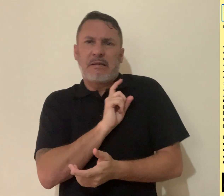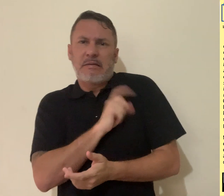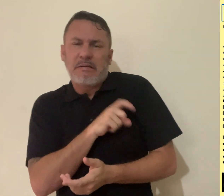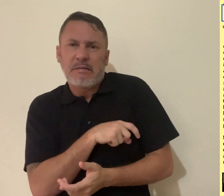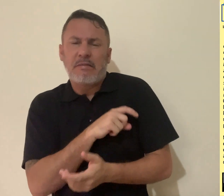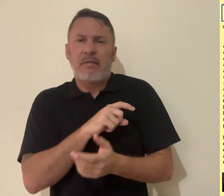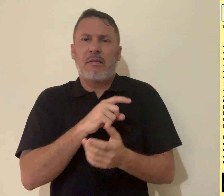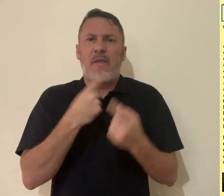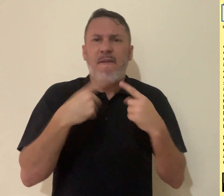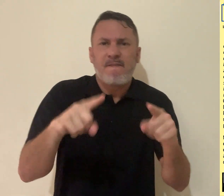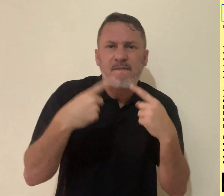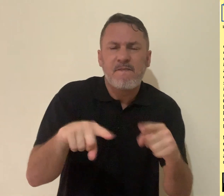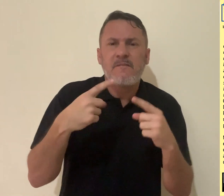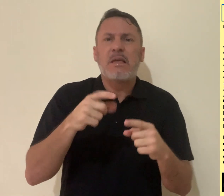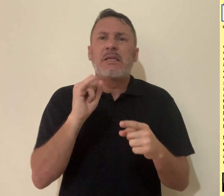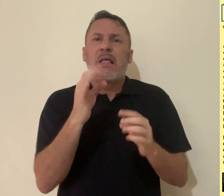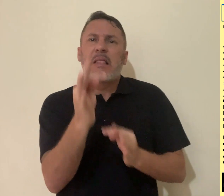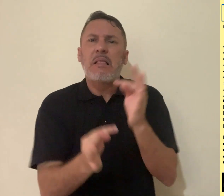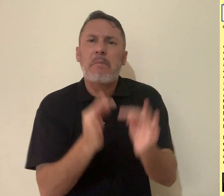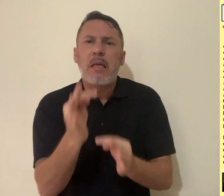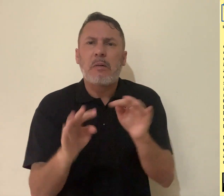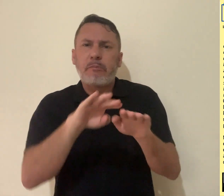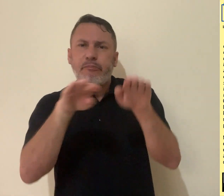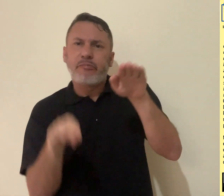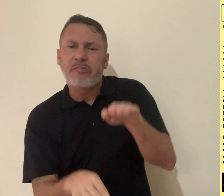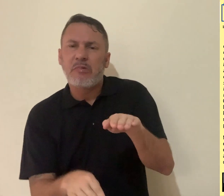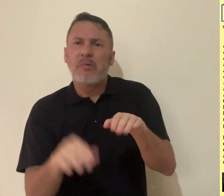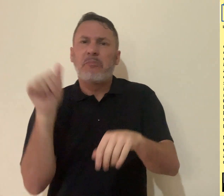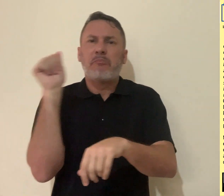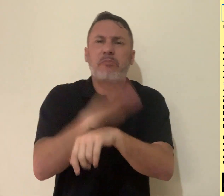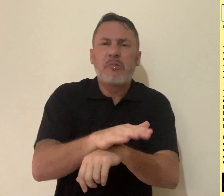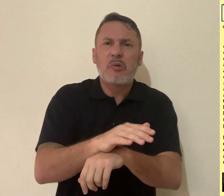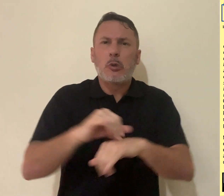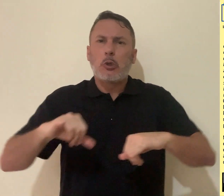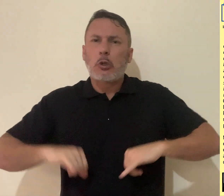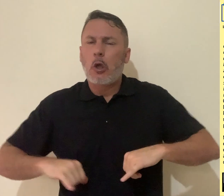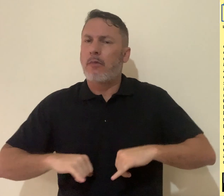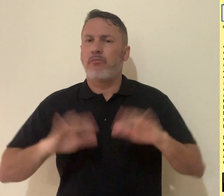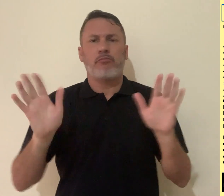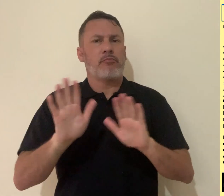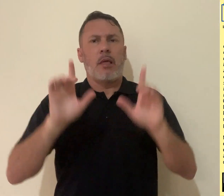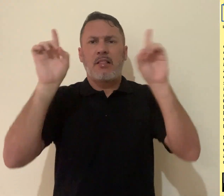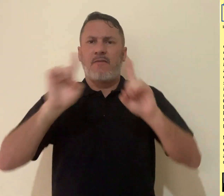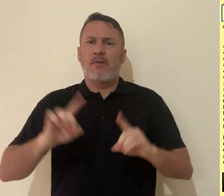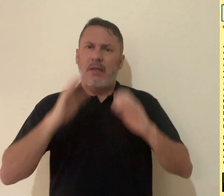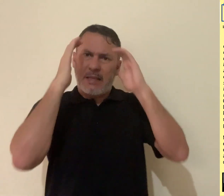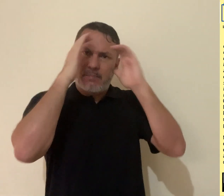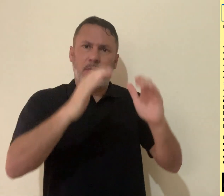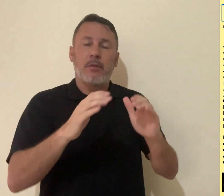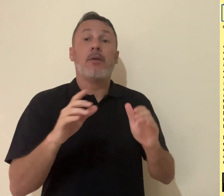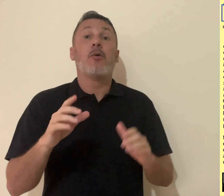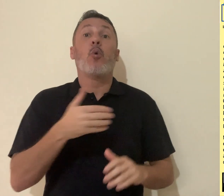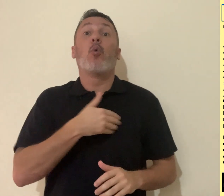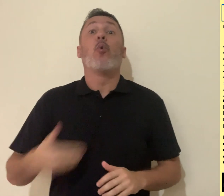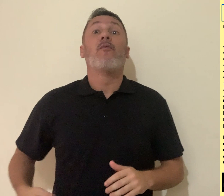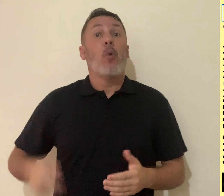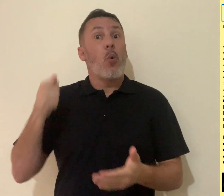tortura e crueldade ou opressão e tratamento desumano ou degradante destacando-se que é